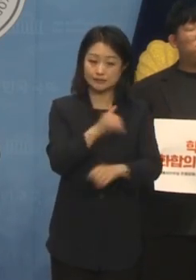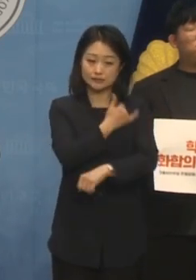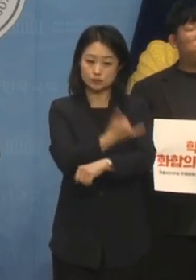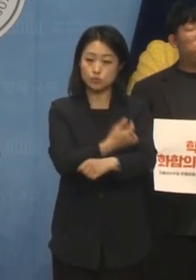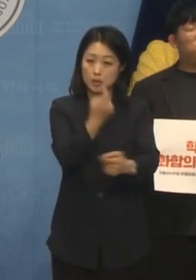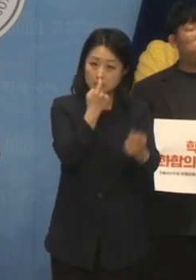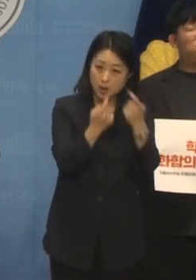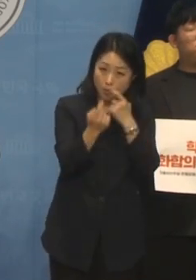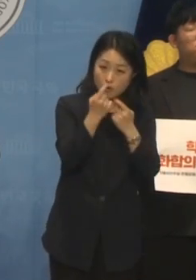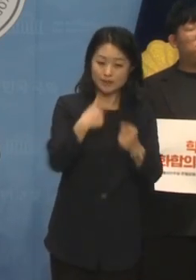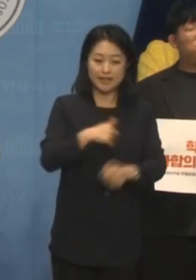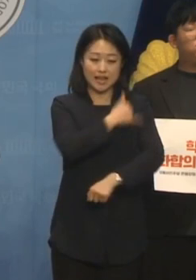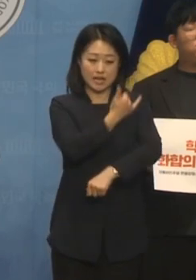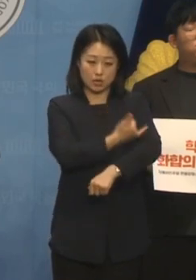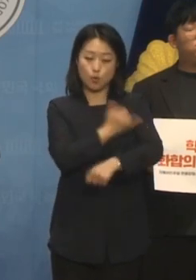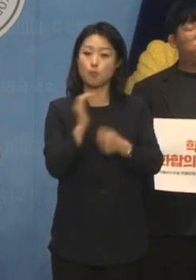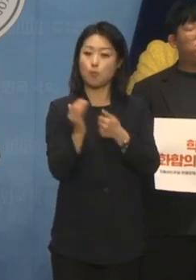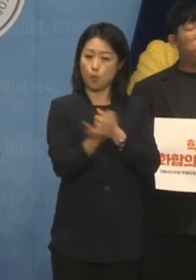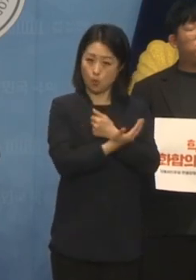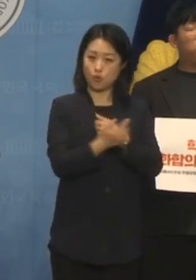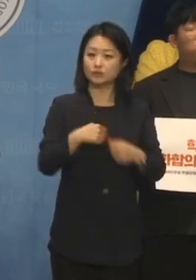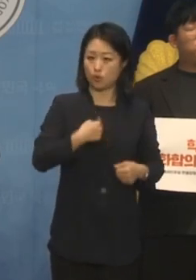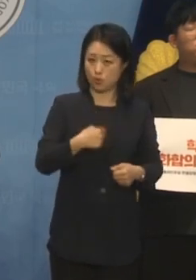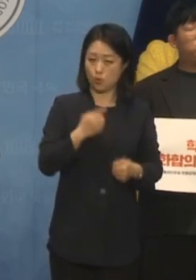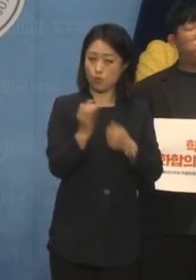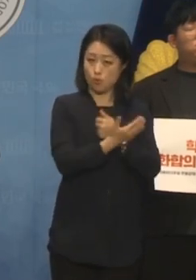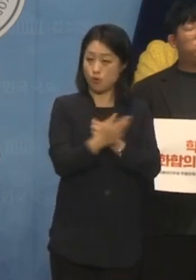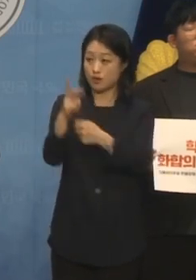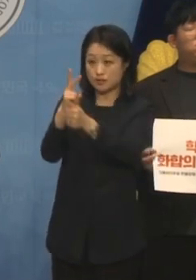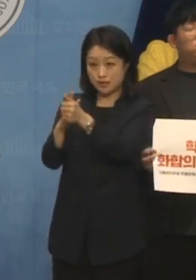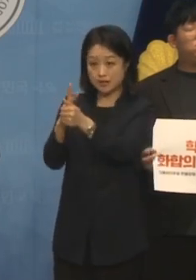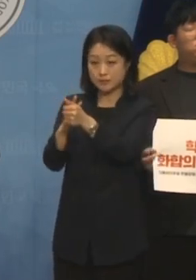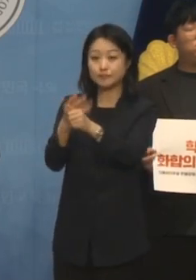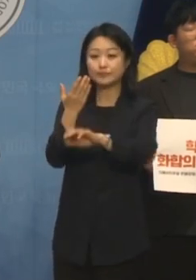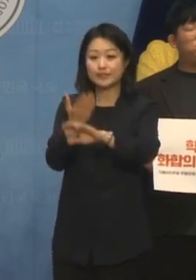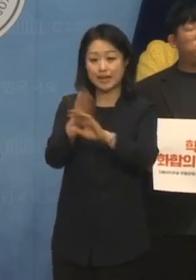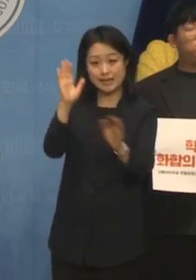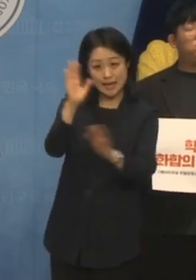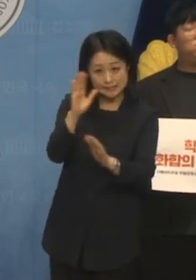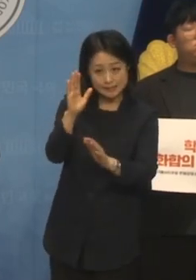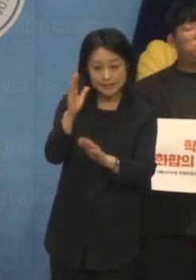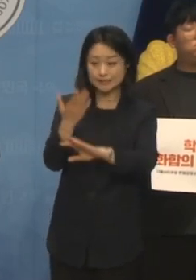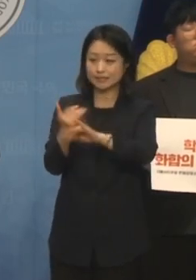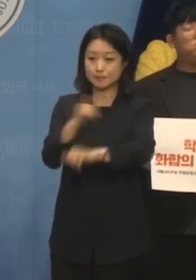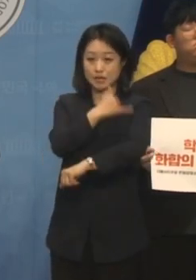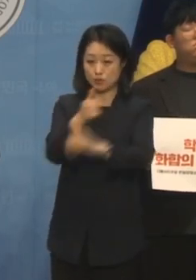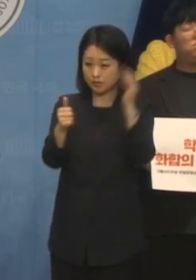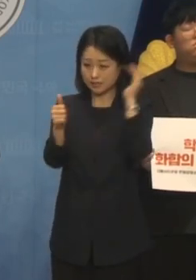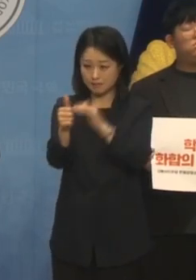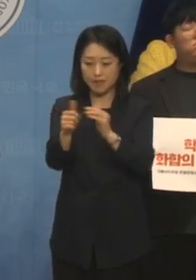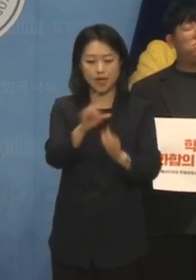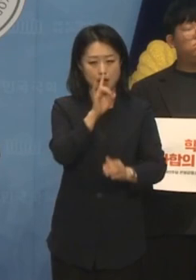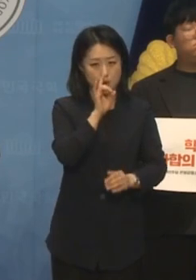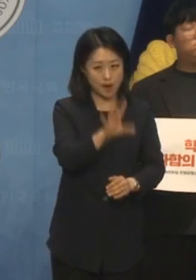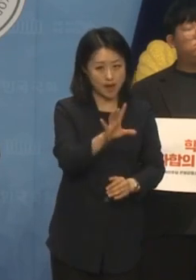학습하고 자신의 인권을 스스로 보호하며 교사 및 다른 학생 등 다른 사람의 인권을 침해하여서는 안